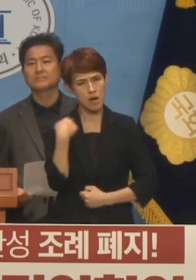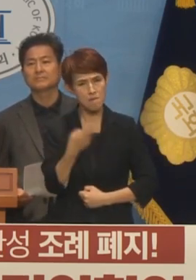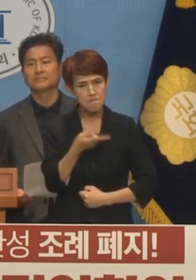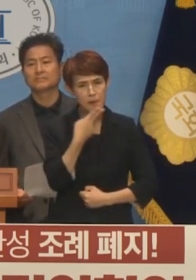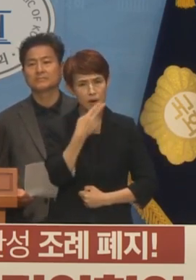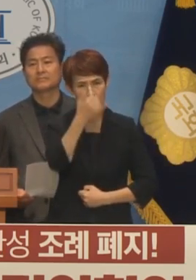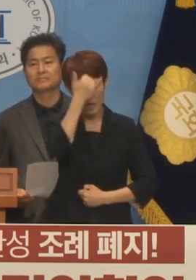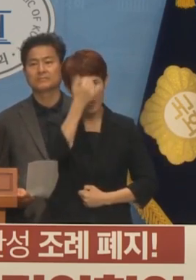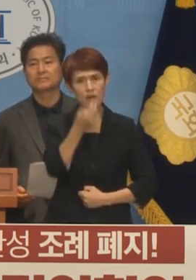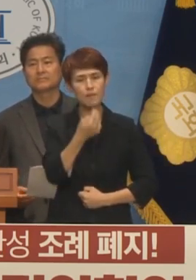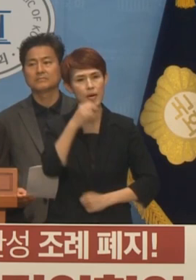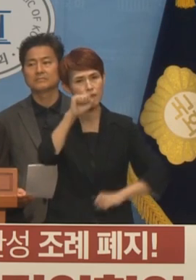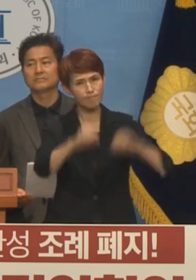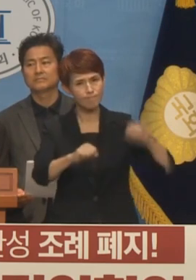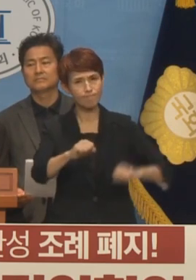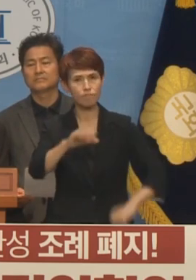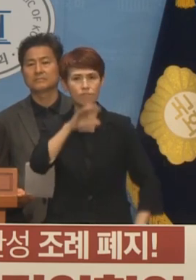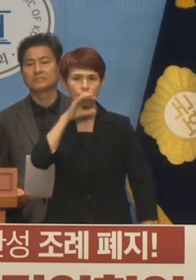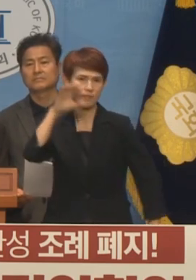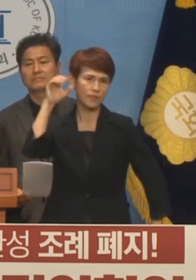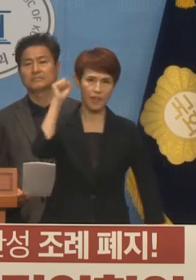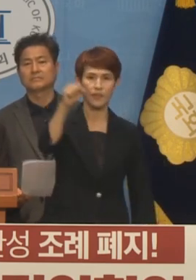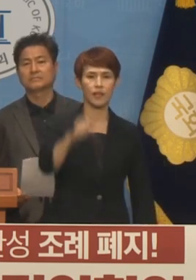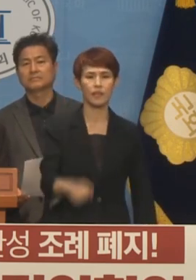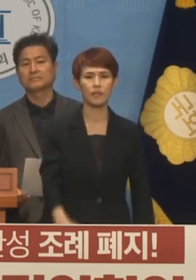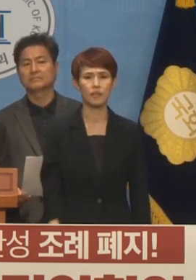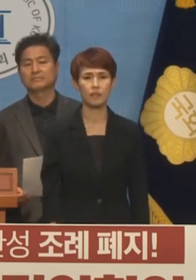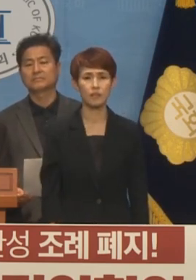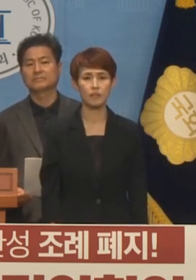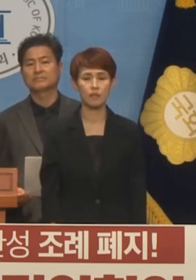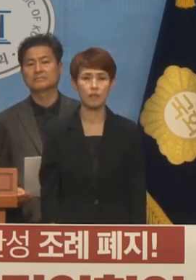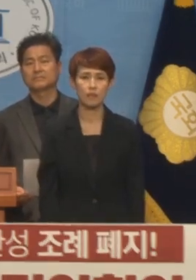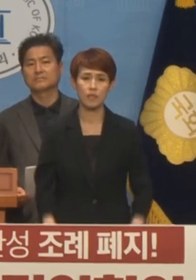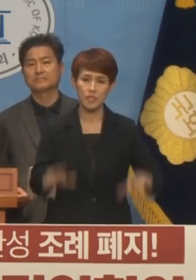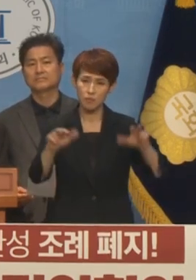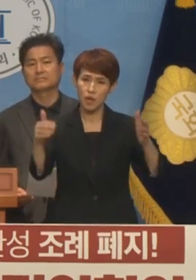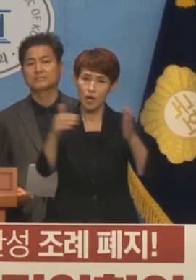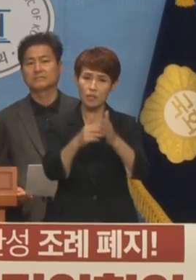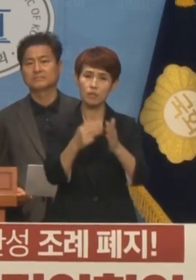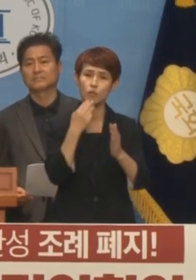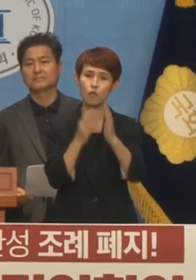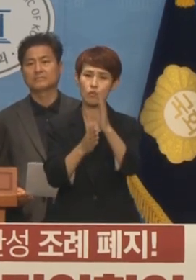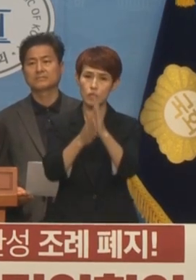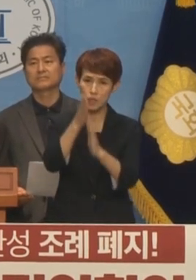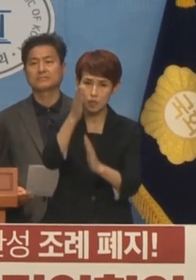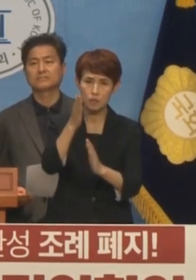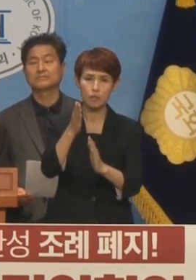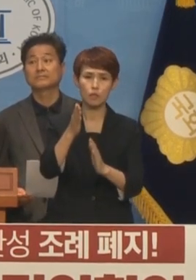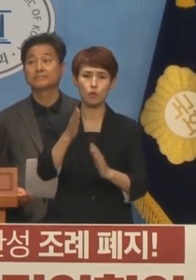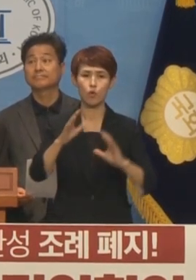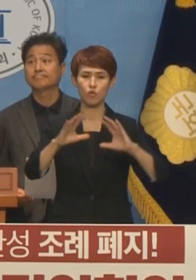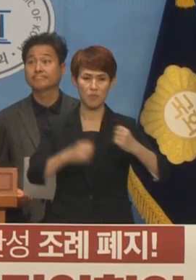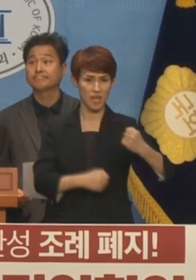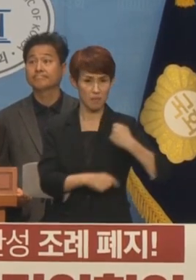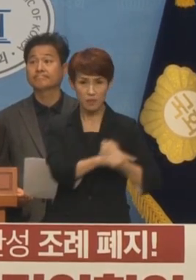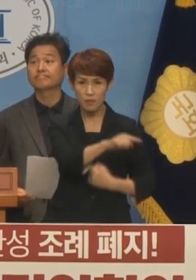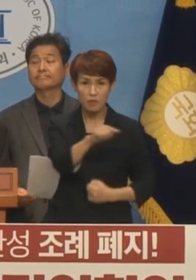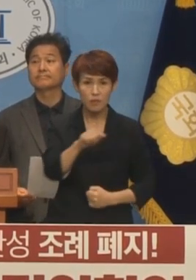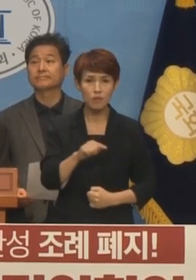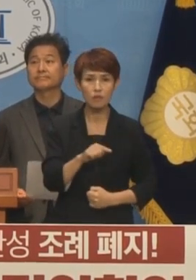무도한 행태를 강력하게 규탄한다. 그동안 서울시와 서울시의회 국민의힘은